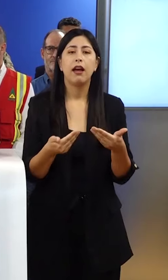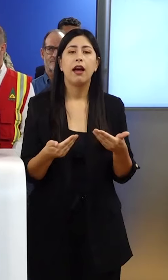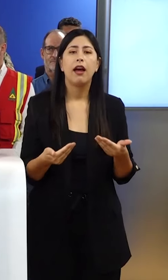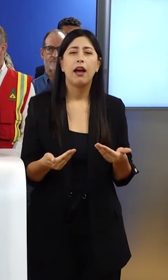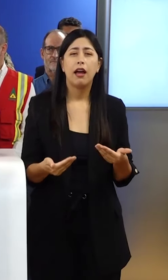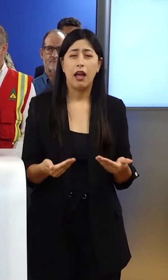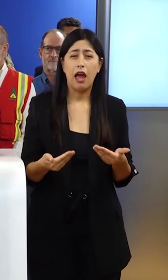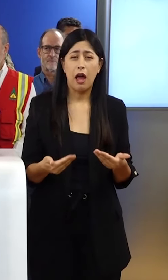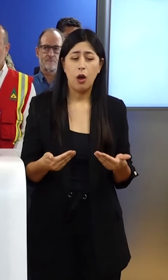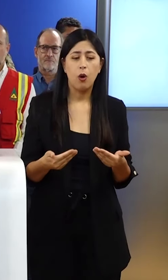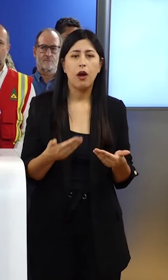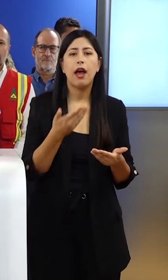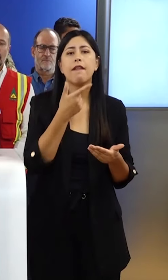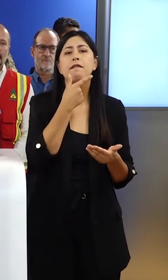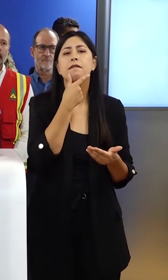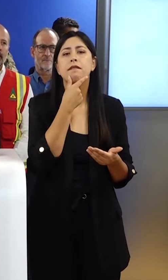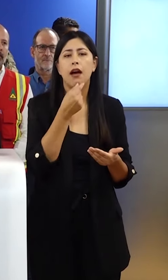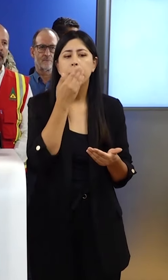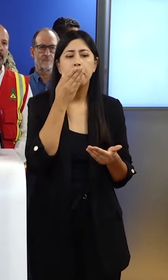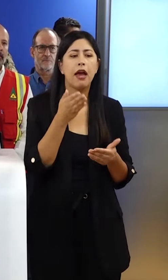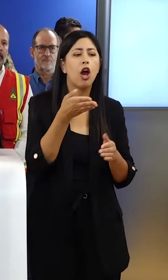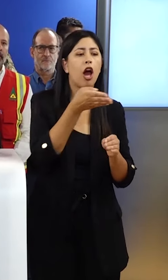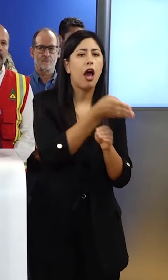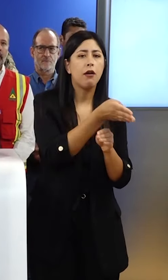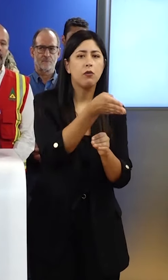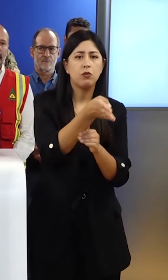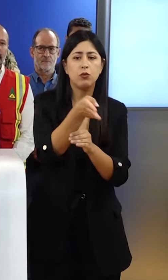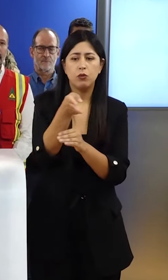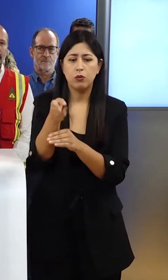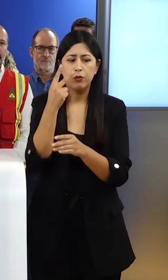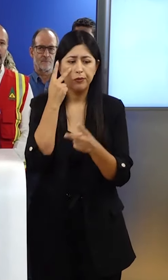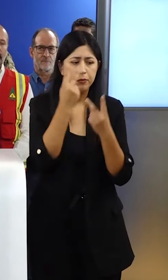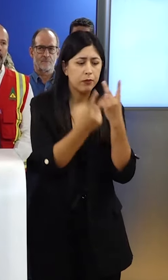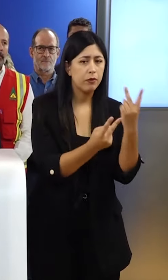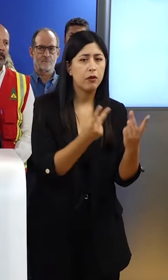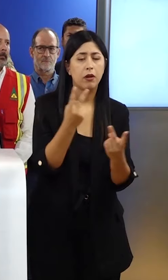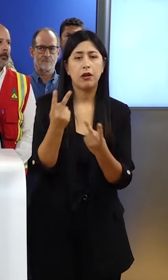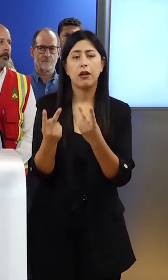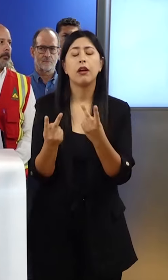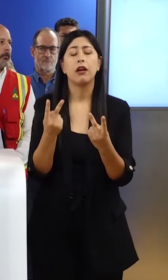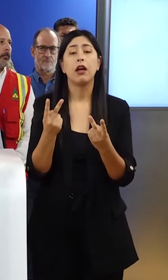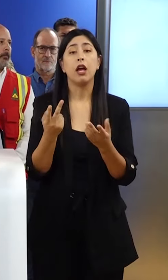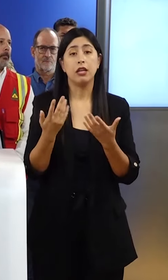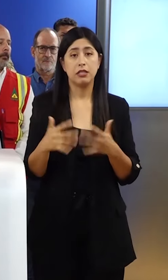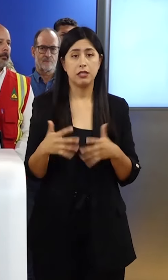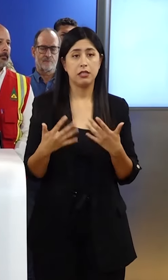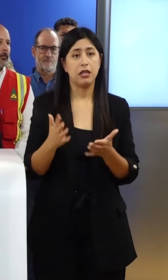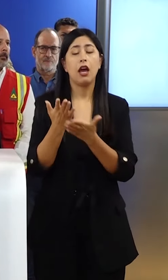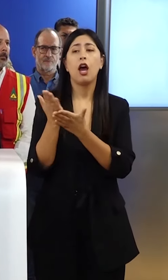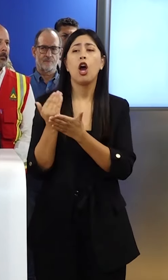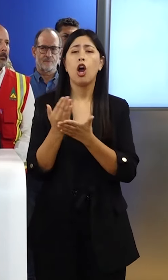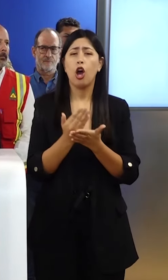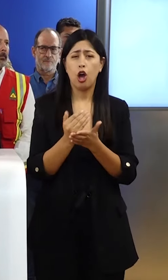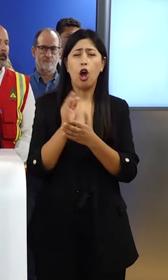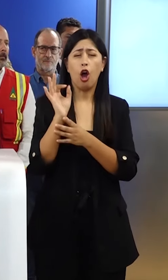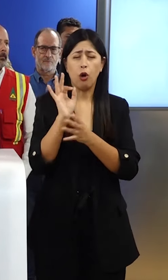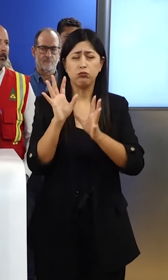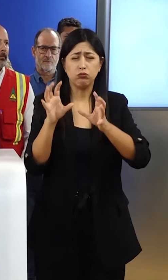terreno más propicio para poder eh revisarlo se ha organizado